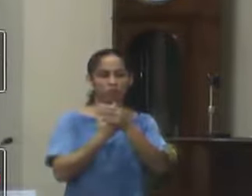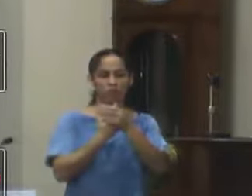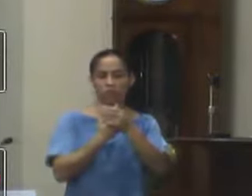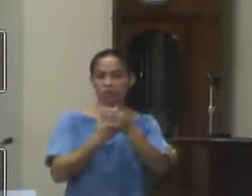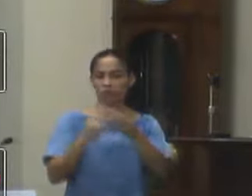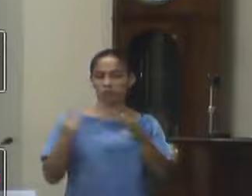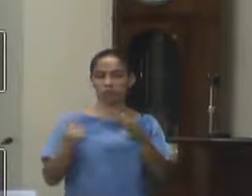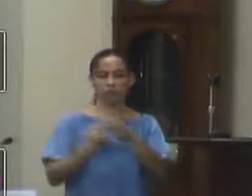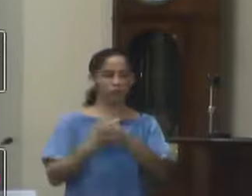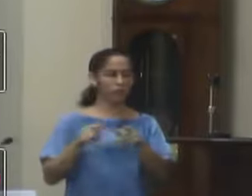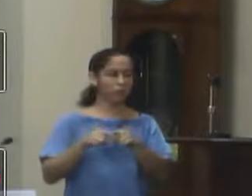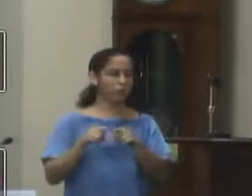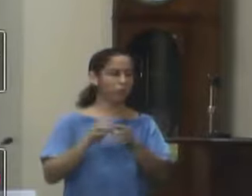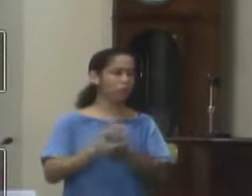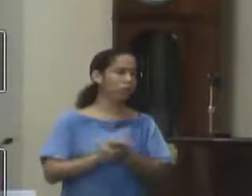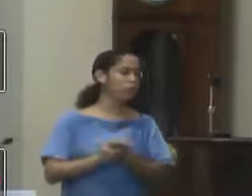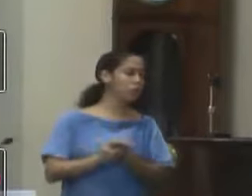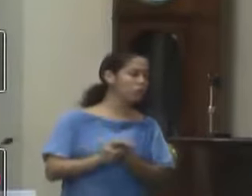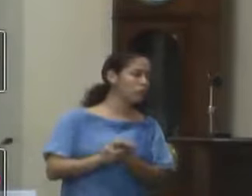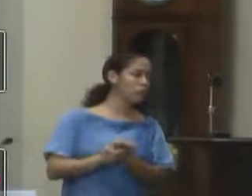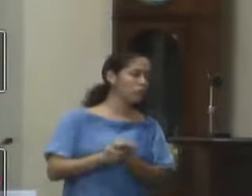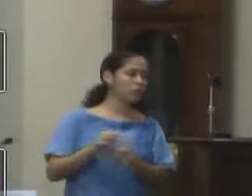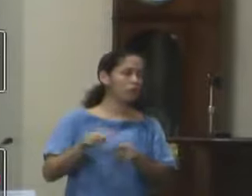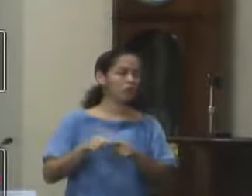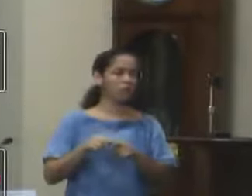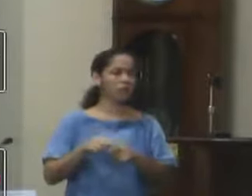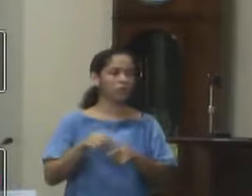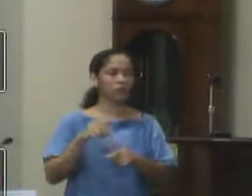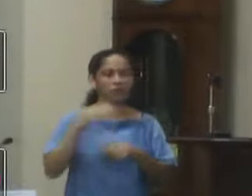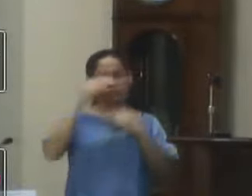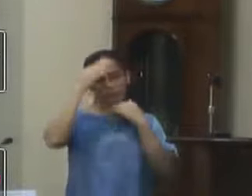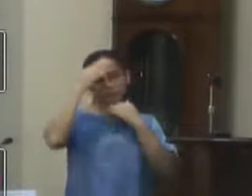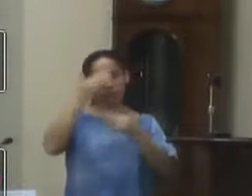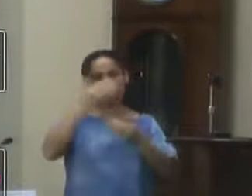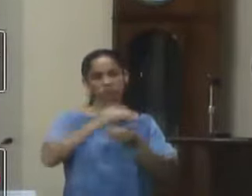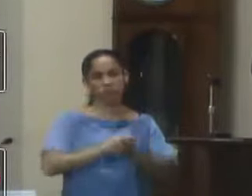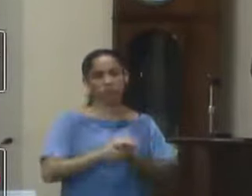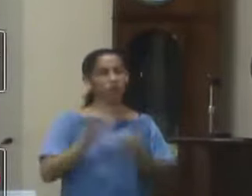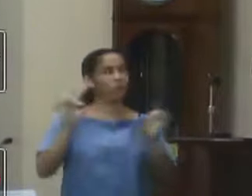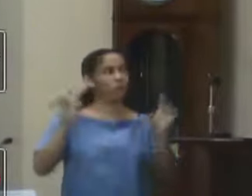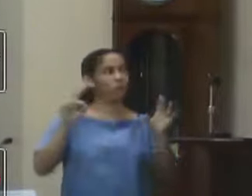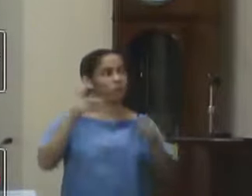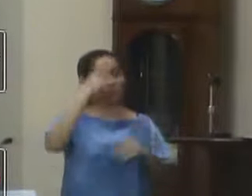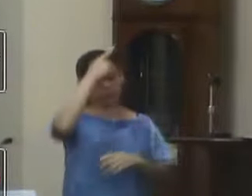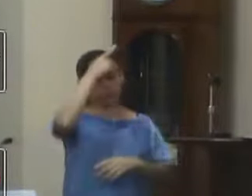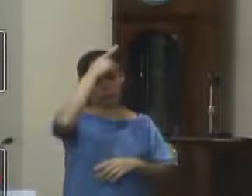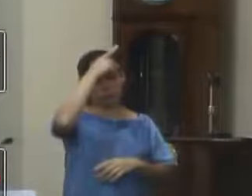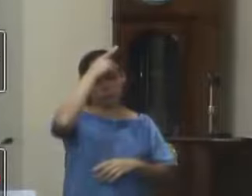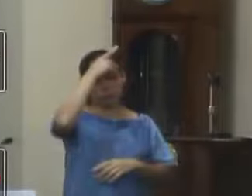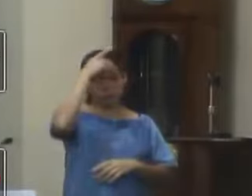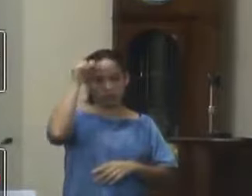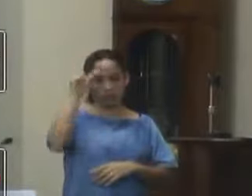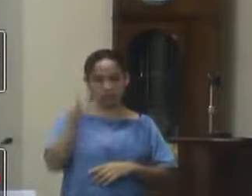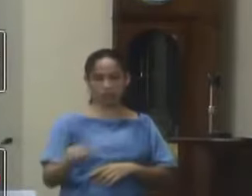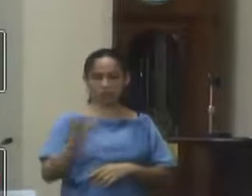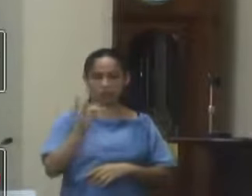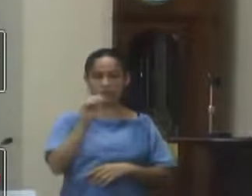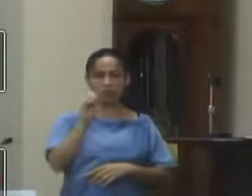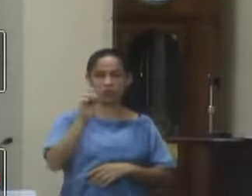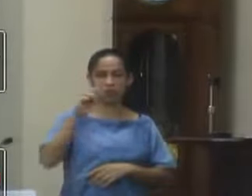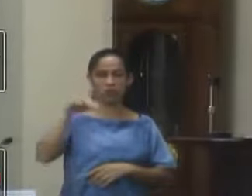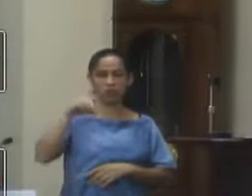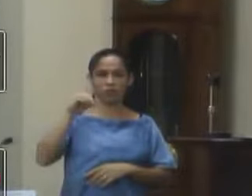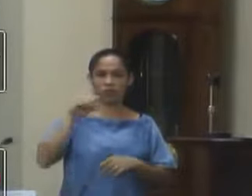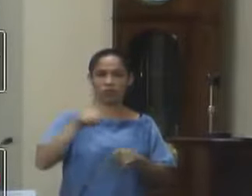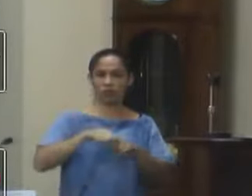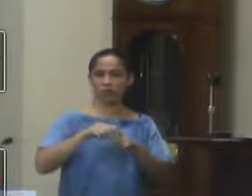Vim basicamente para fazer alguns agradecimentos, em especial ao prefeito Fernandinho Graça, ao